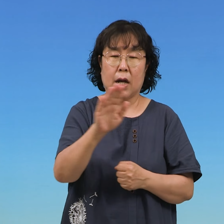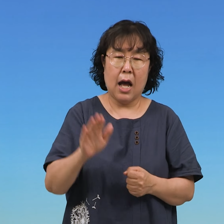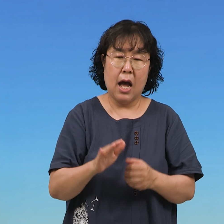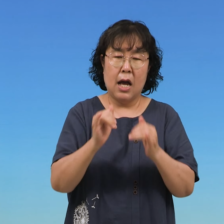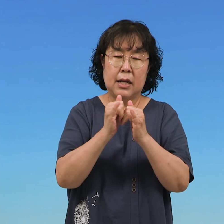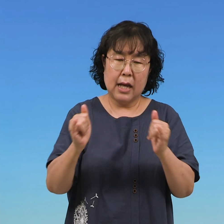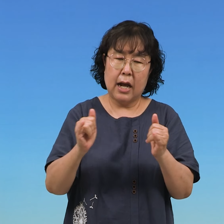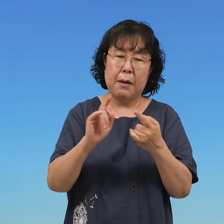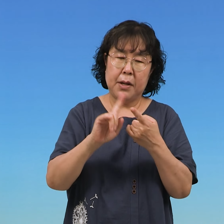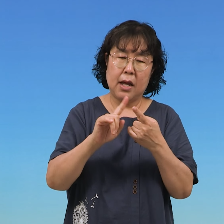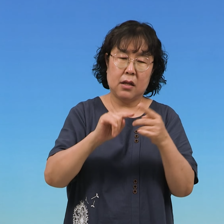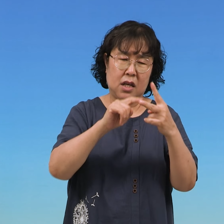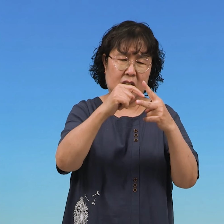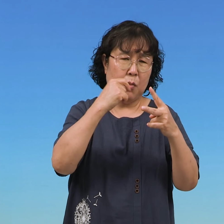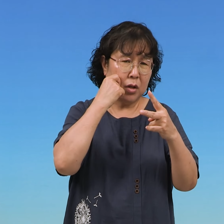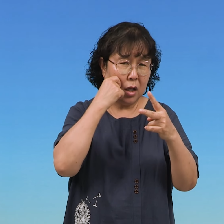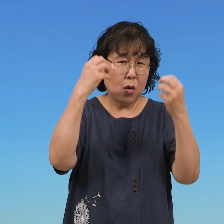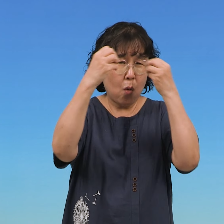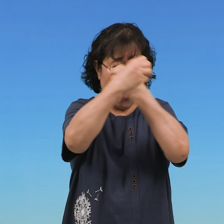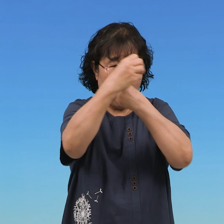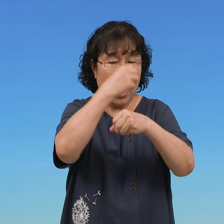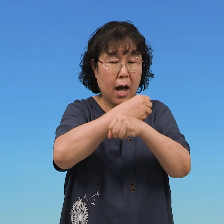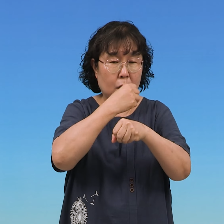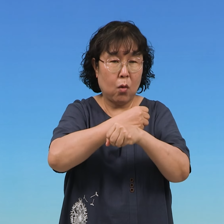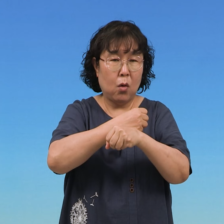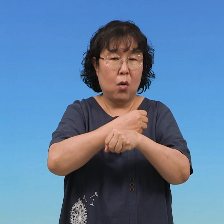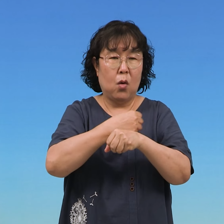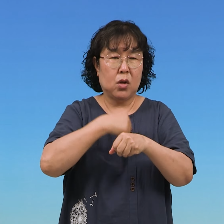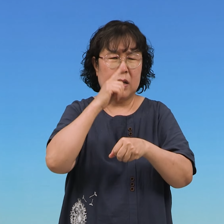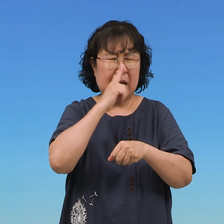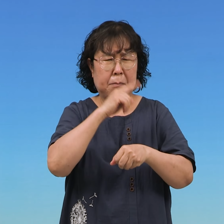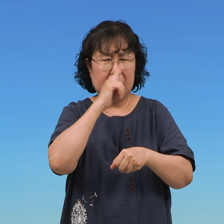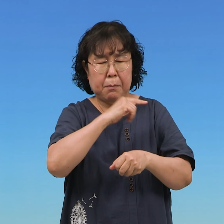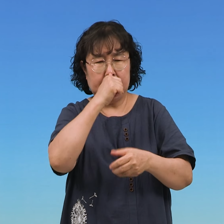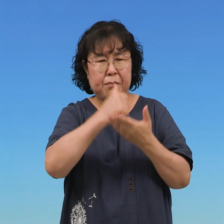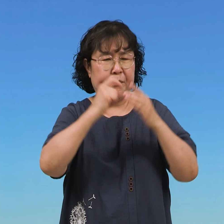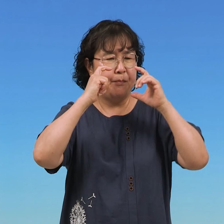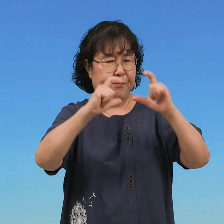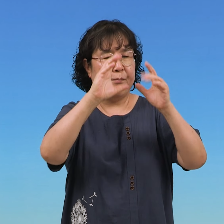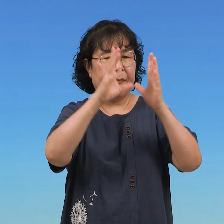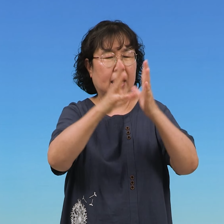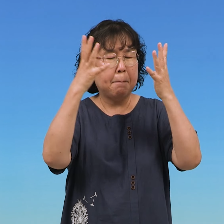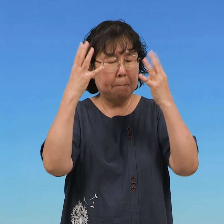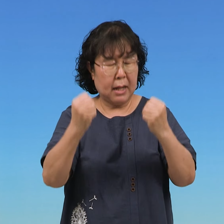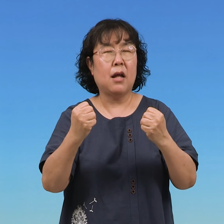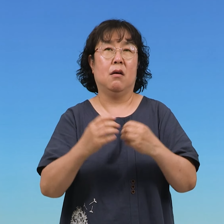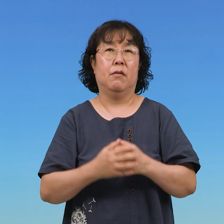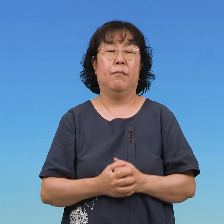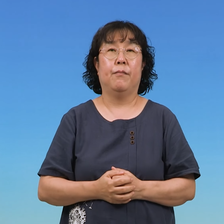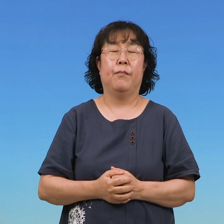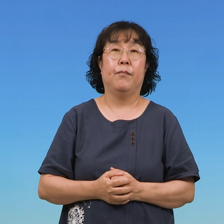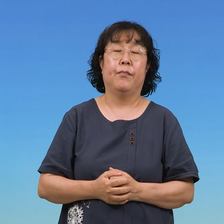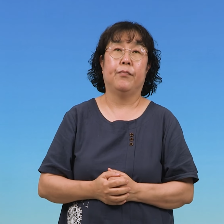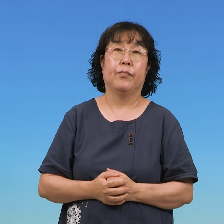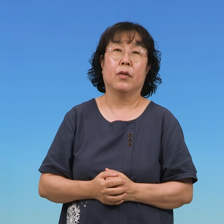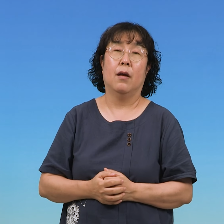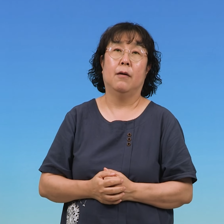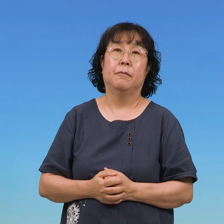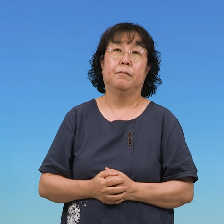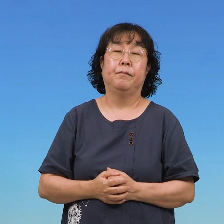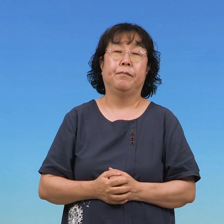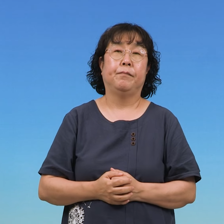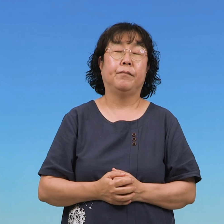판단하고 정죄할 때가 너무 많다는 거예요. 이번에 제가 이 말씀을 묵상하면서 이 부분이 새삼적으로, 최근에도